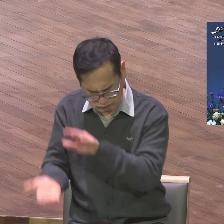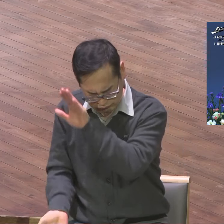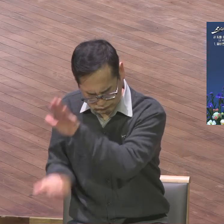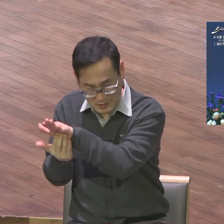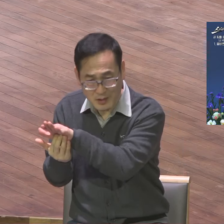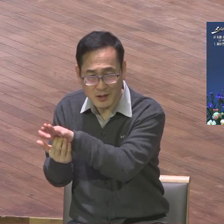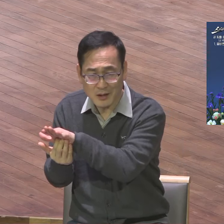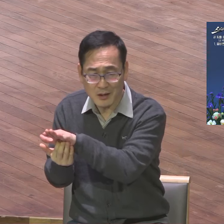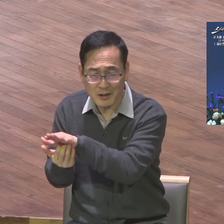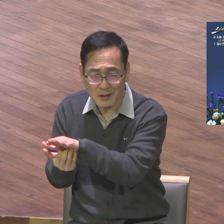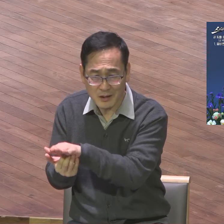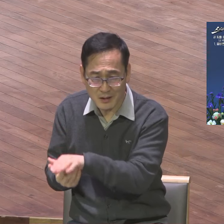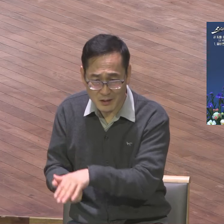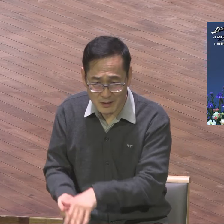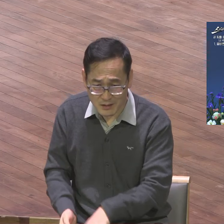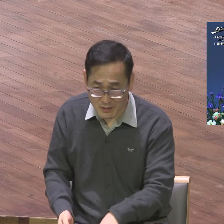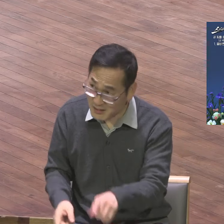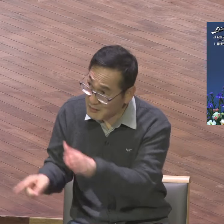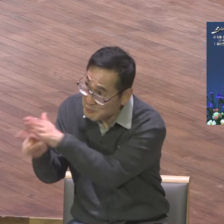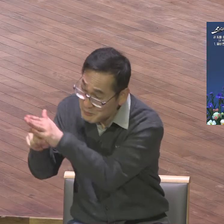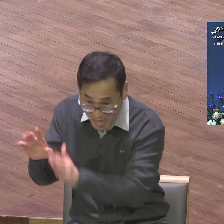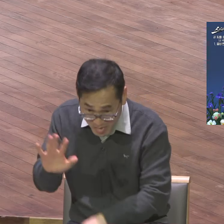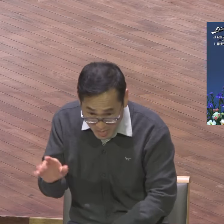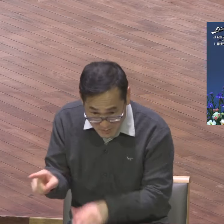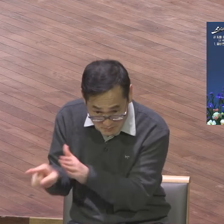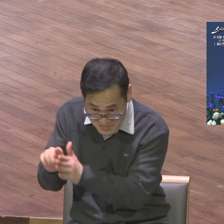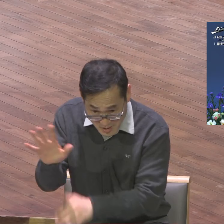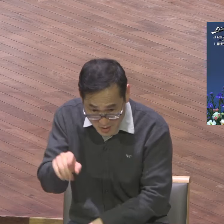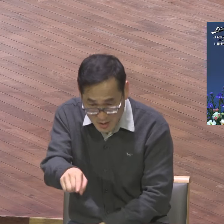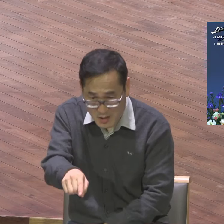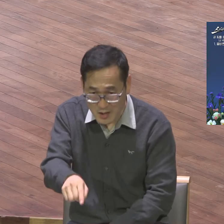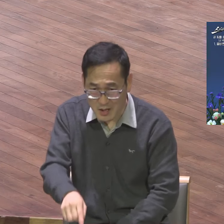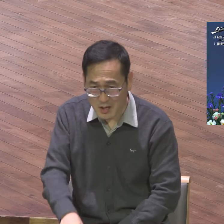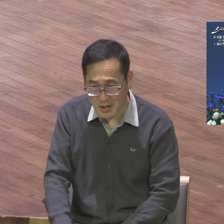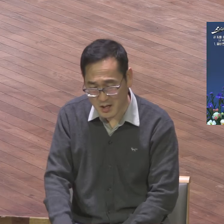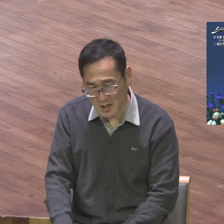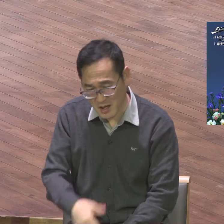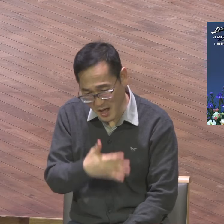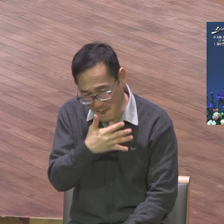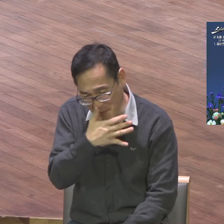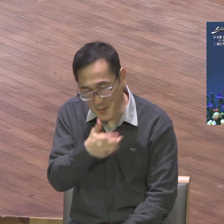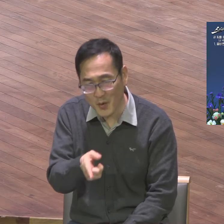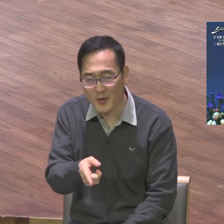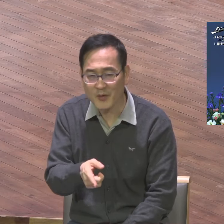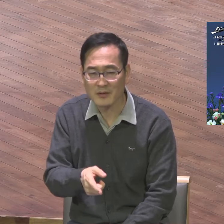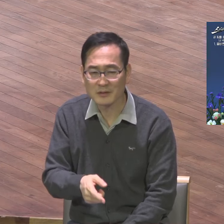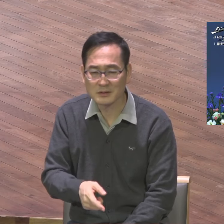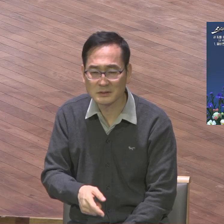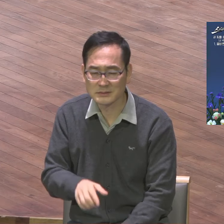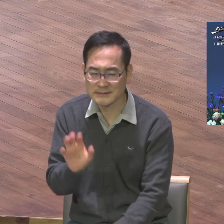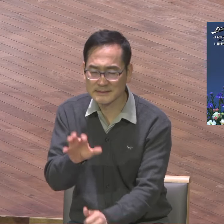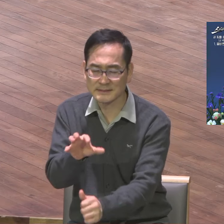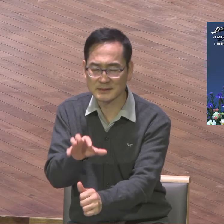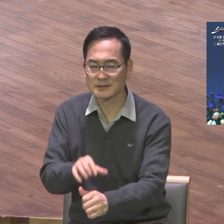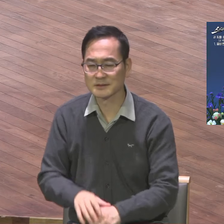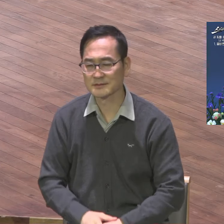하나님을 아직도 믿지 못하겠느냐? 라는 질문이에요.